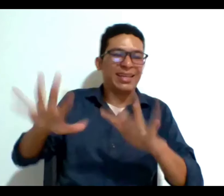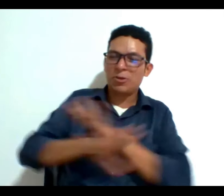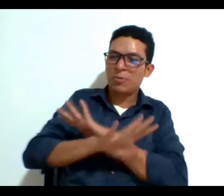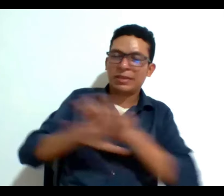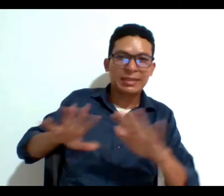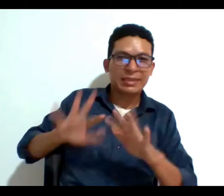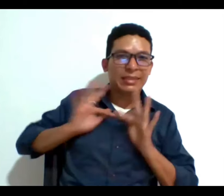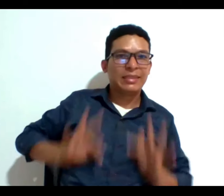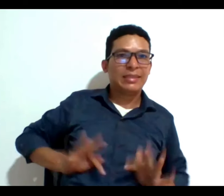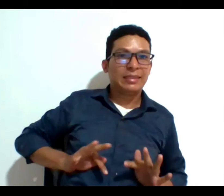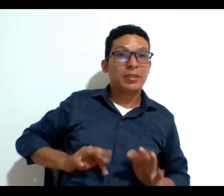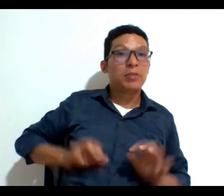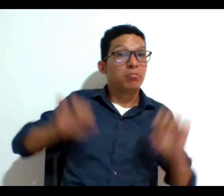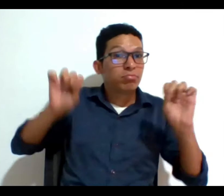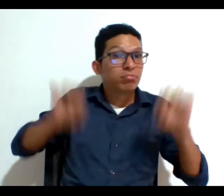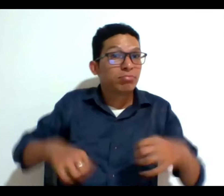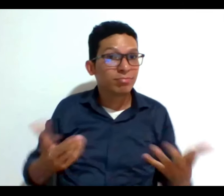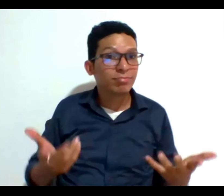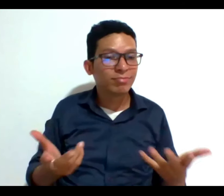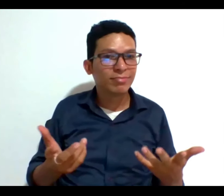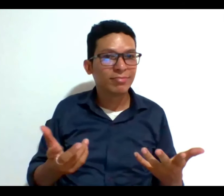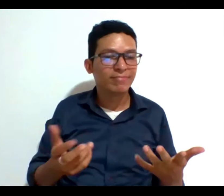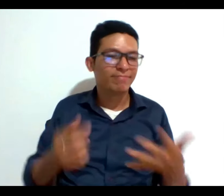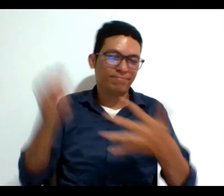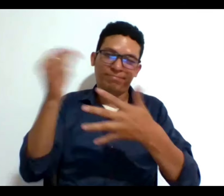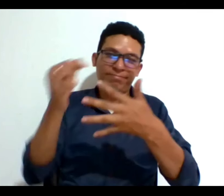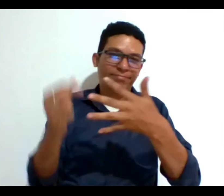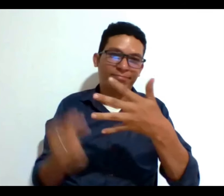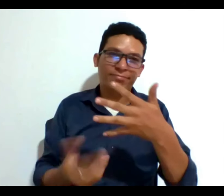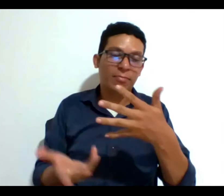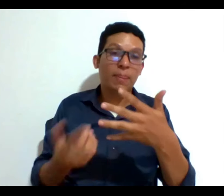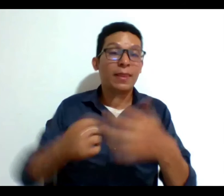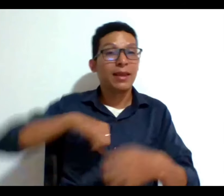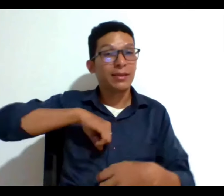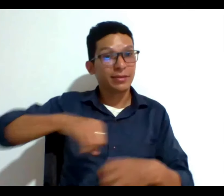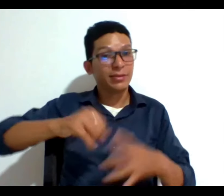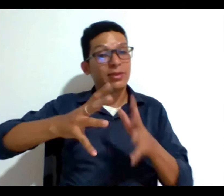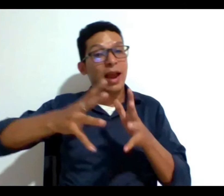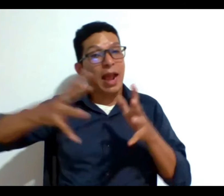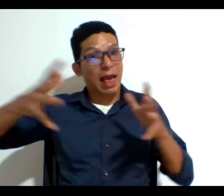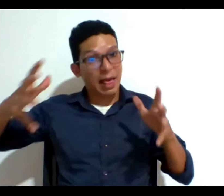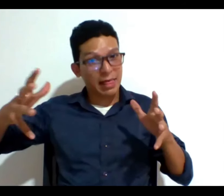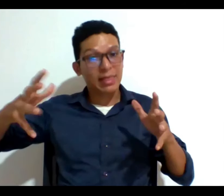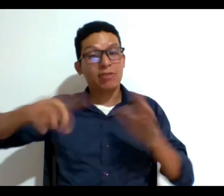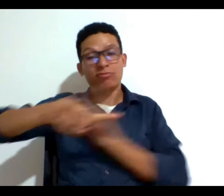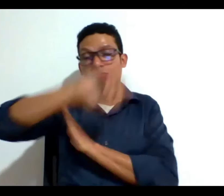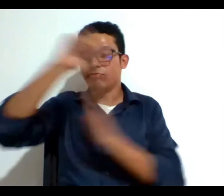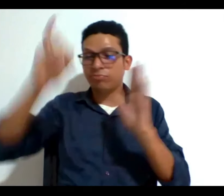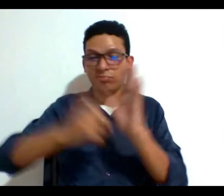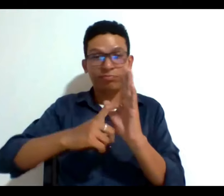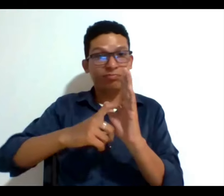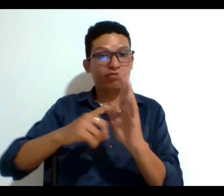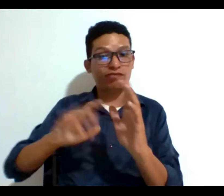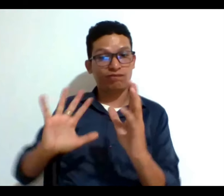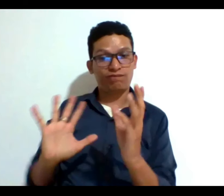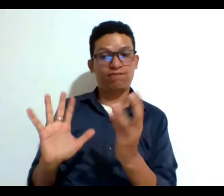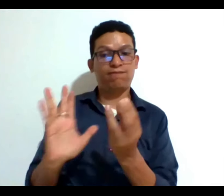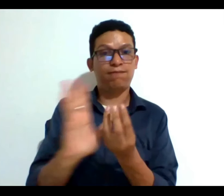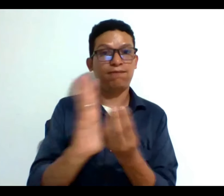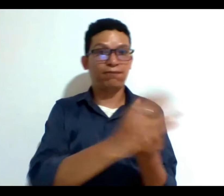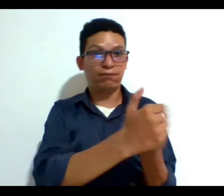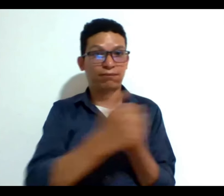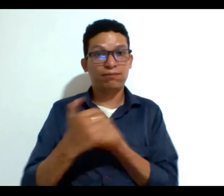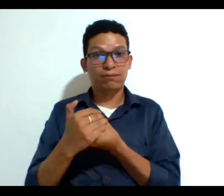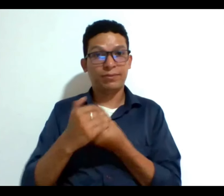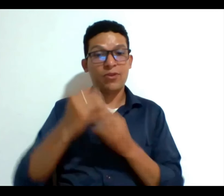tratamiento entre otras entonces es un derecho grande compuesto plenamente protegido constitucionalmente